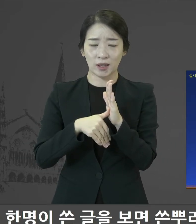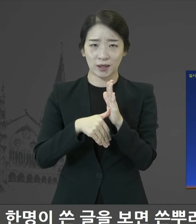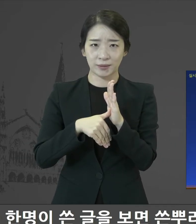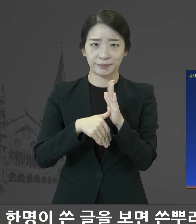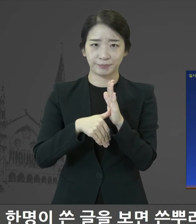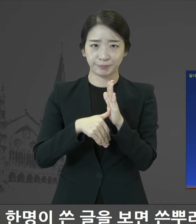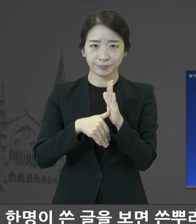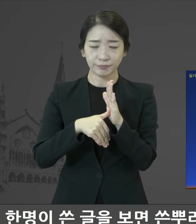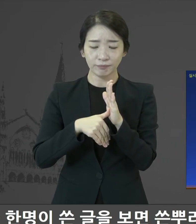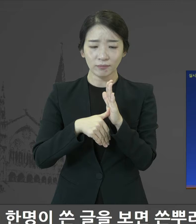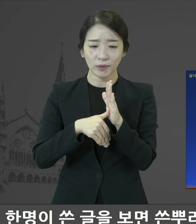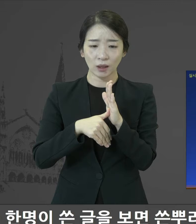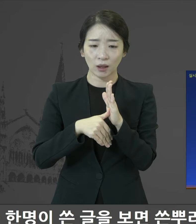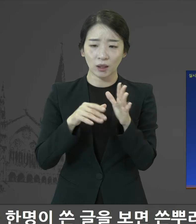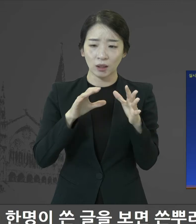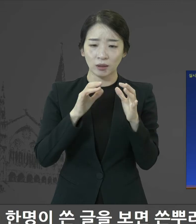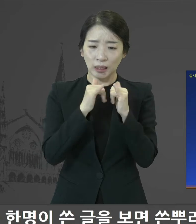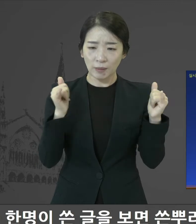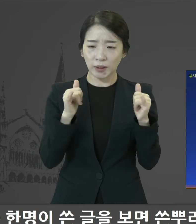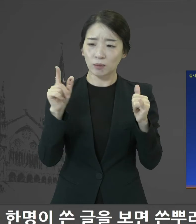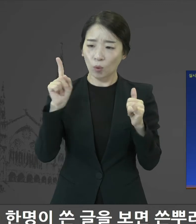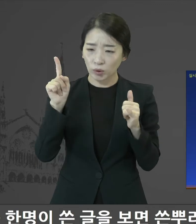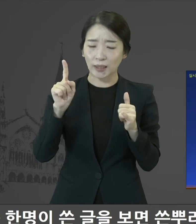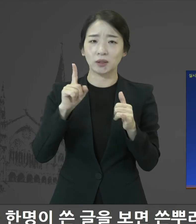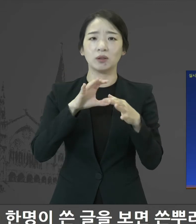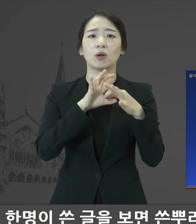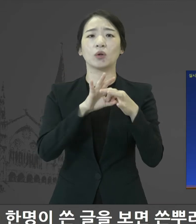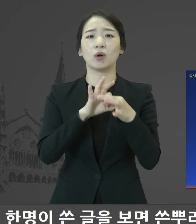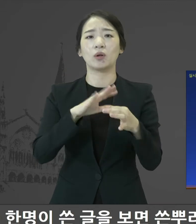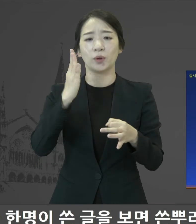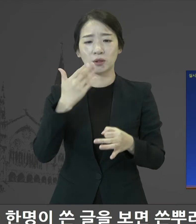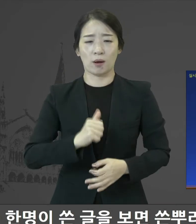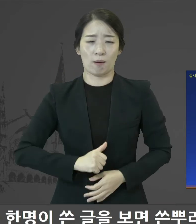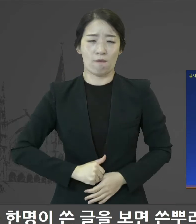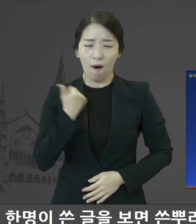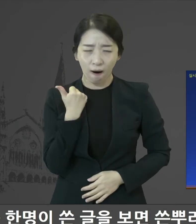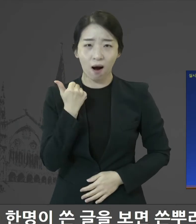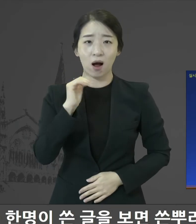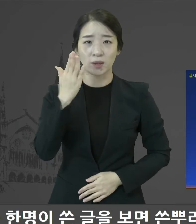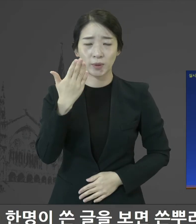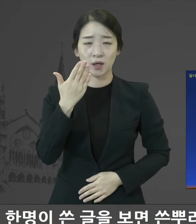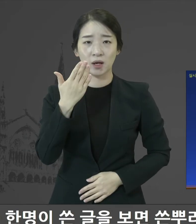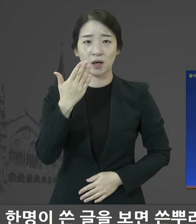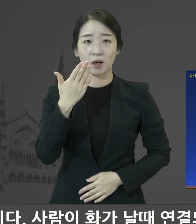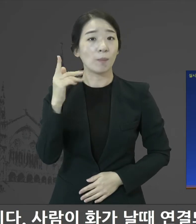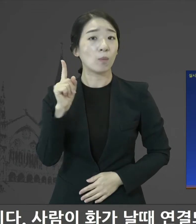연결되어져서 사람이 화를 내기 때문에 이 분노 문제가 잘 해결이 안 된다는 거예요. 이런 뜻입니다.